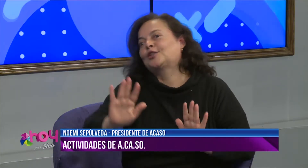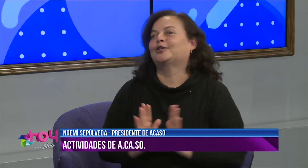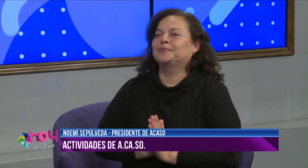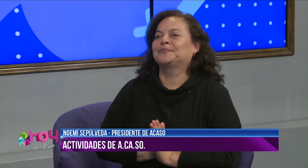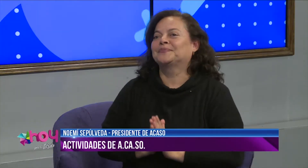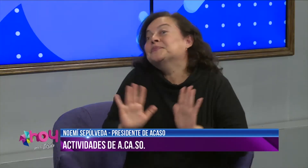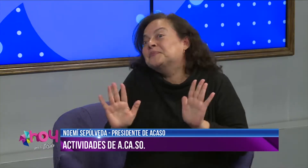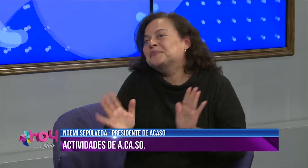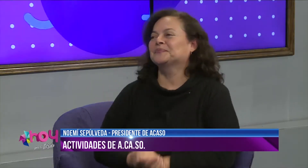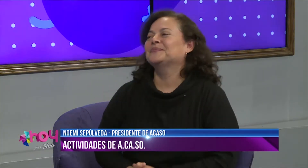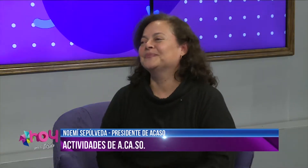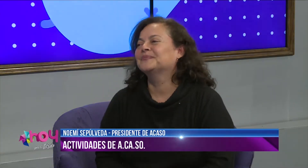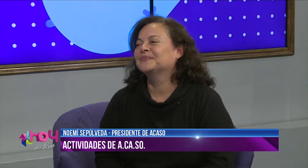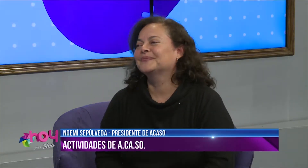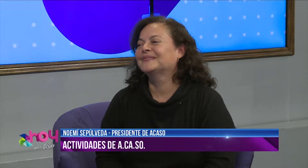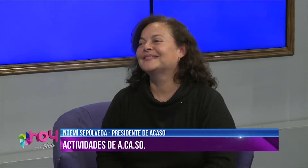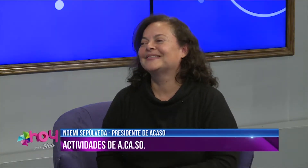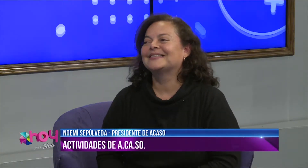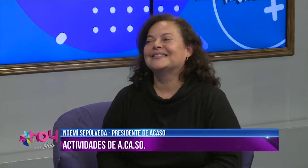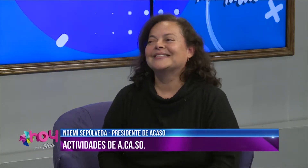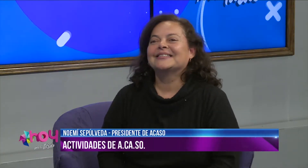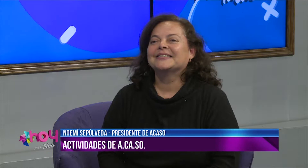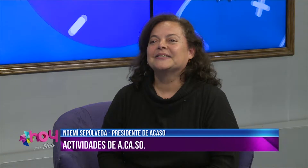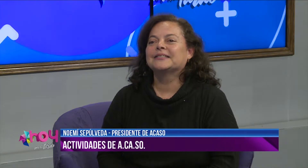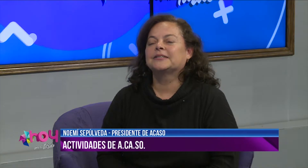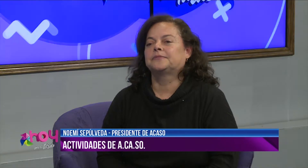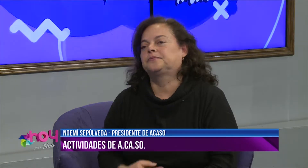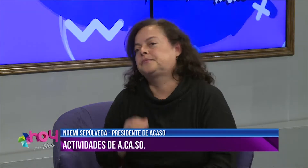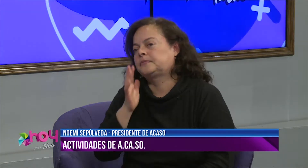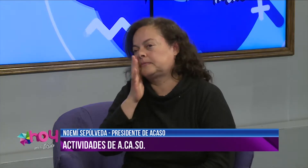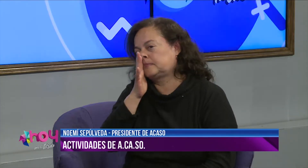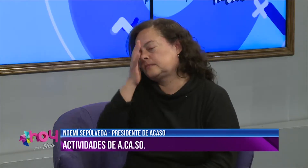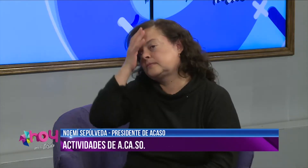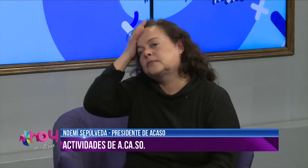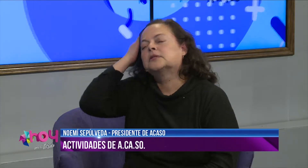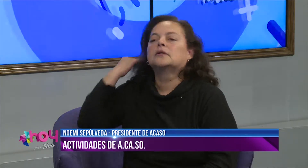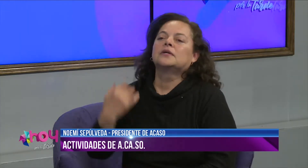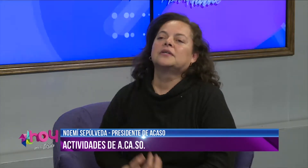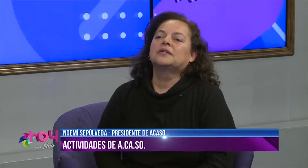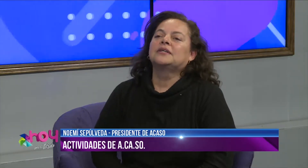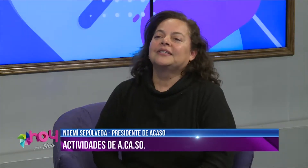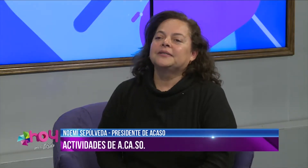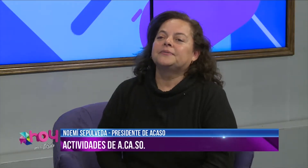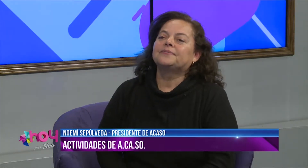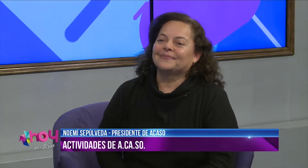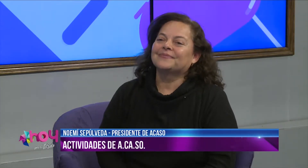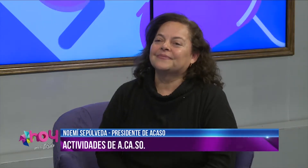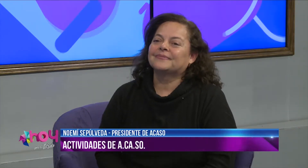señas. Espero que sea pronto. Bueno, yo quisiera ahora que vayamos al himno nacional con el coro, con los chicos que ya están presentes aquí en